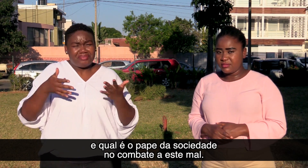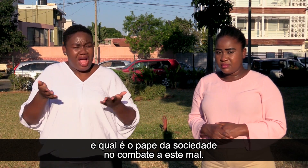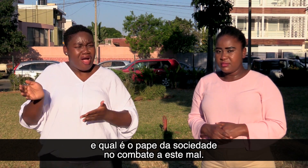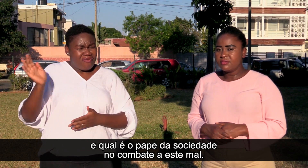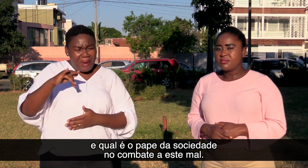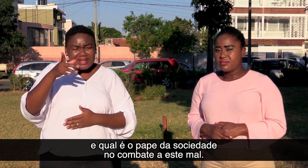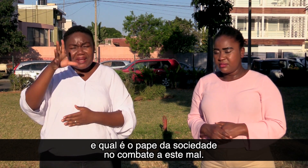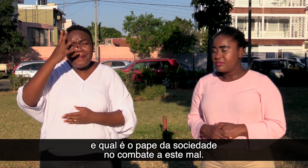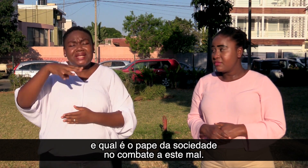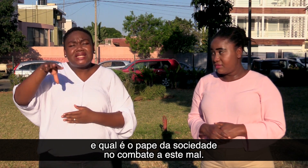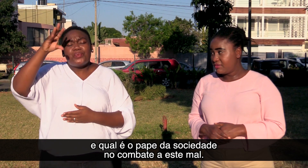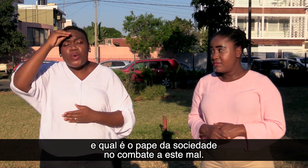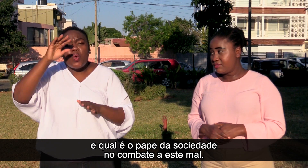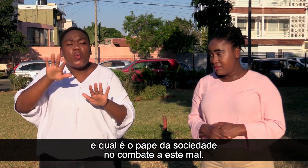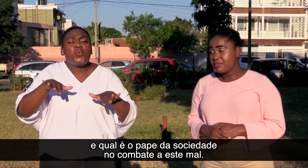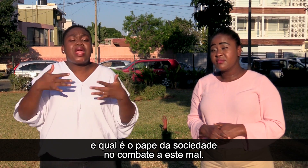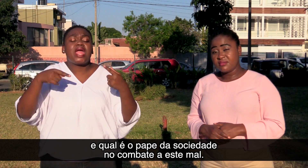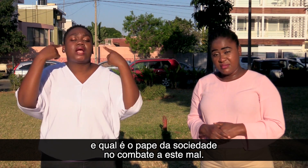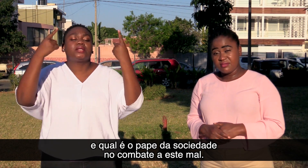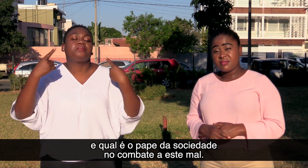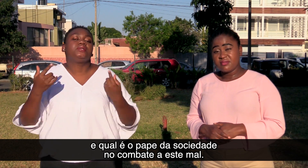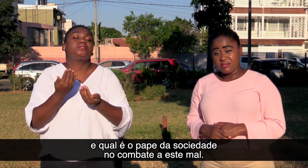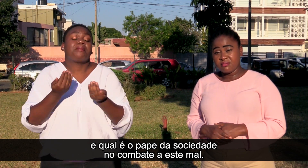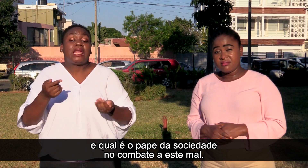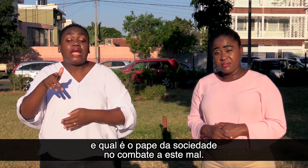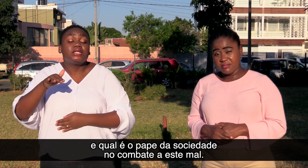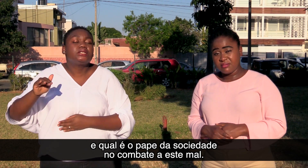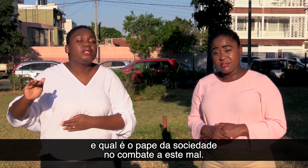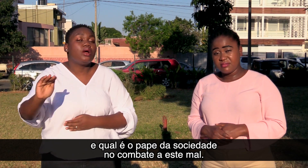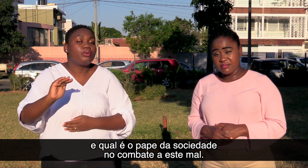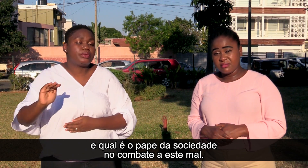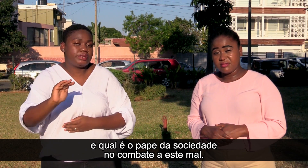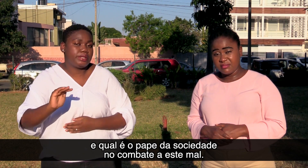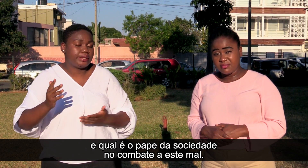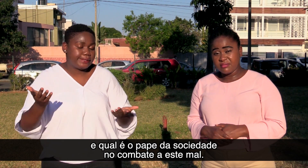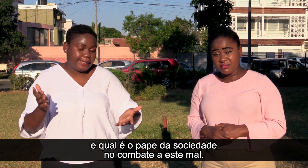o papel da sociedade no combate a este mal.